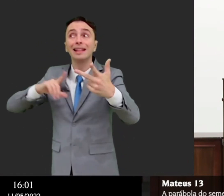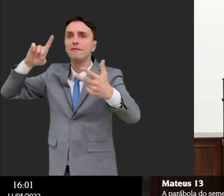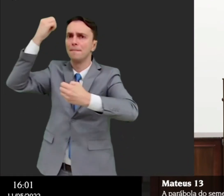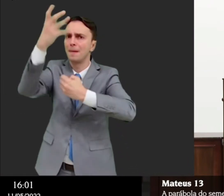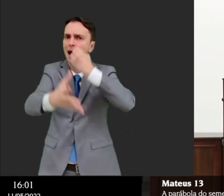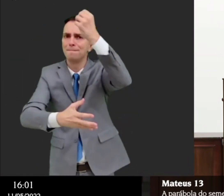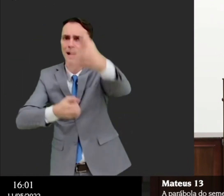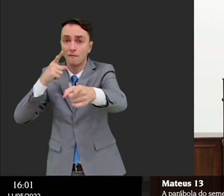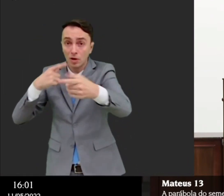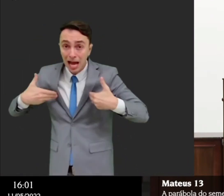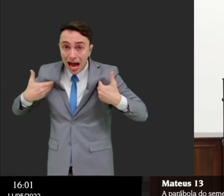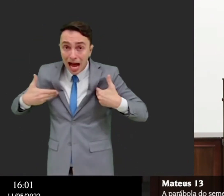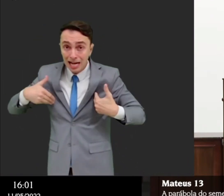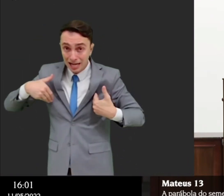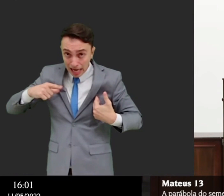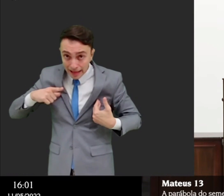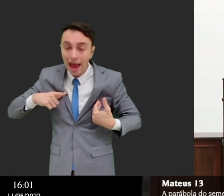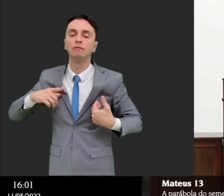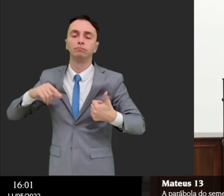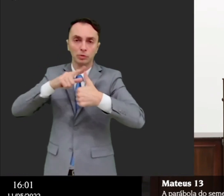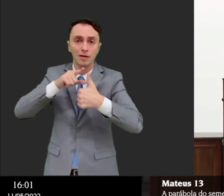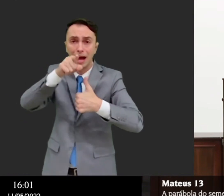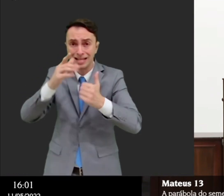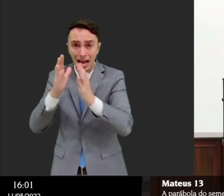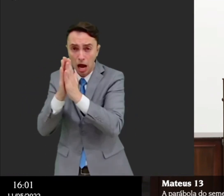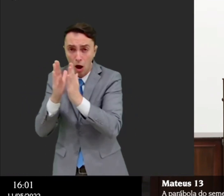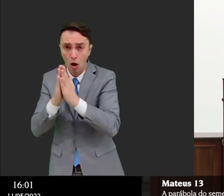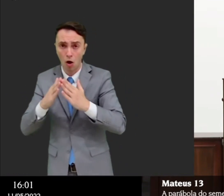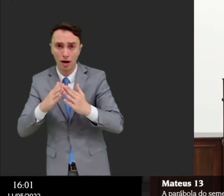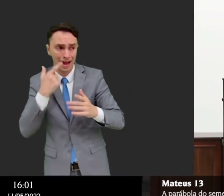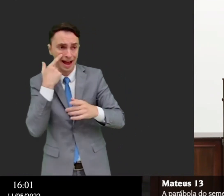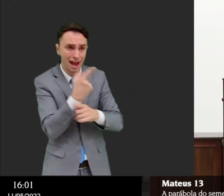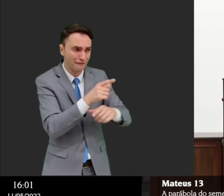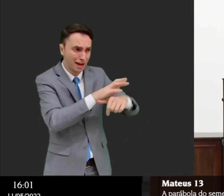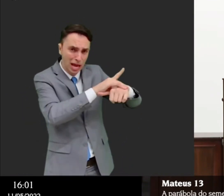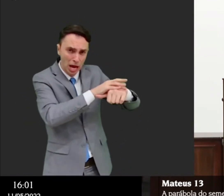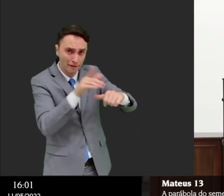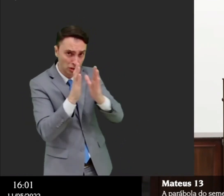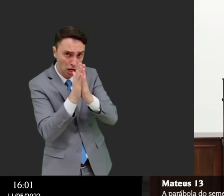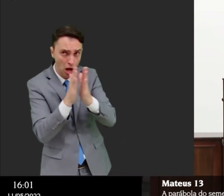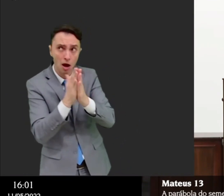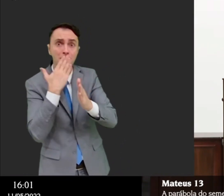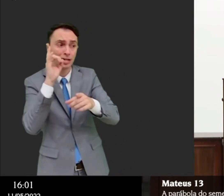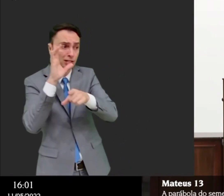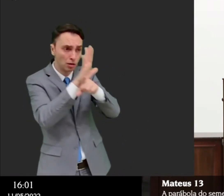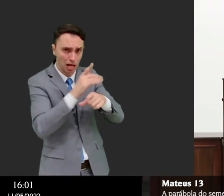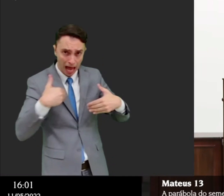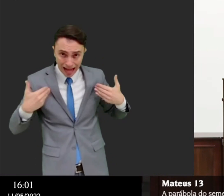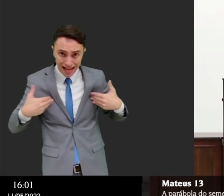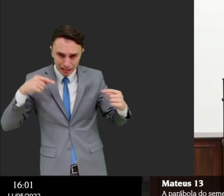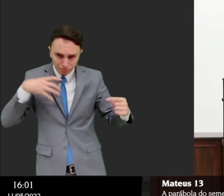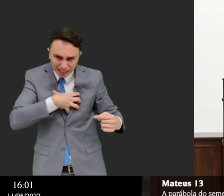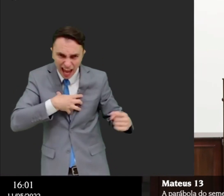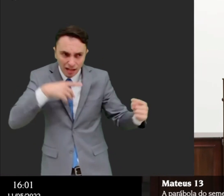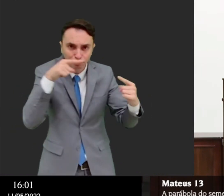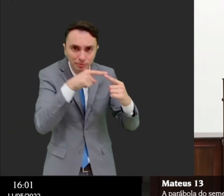para servir a Deus? Tem. Você tem alegria de orar por um enfermo e Deus libertar? Tem. Então vai ter.